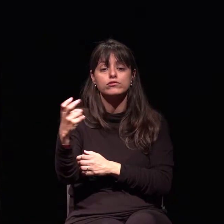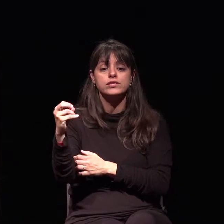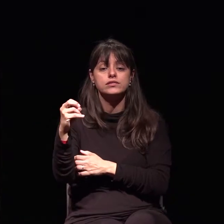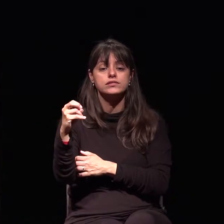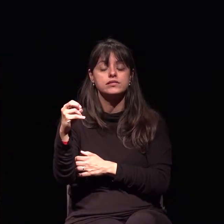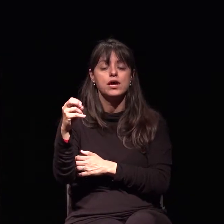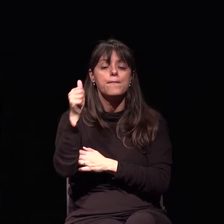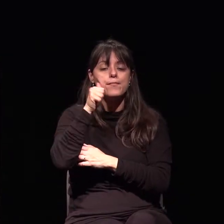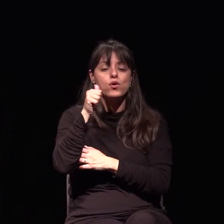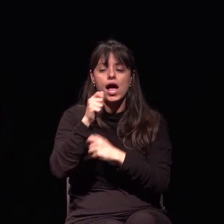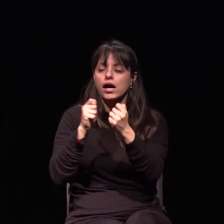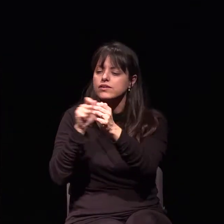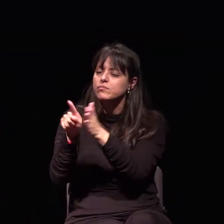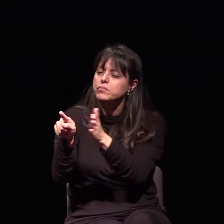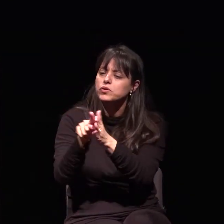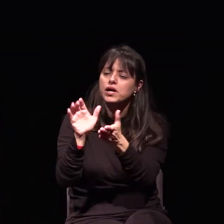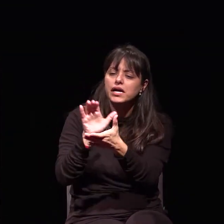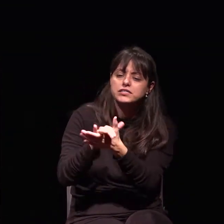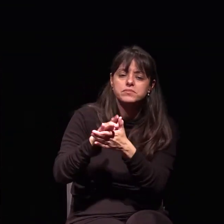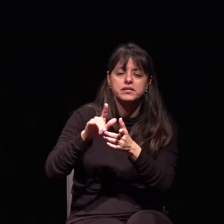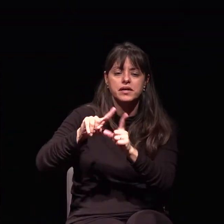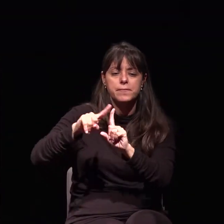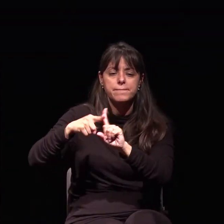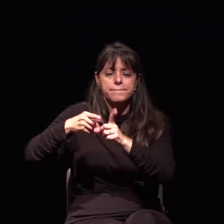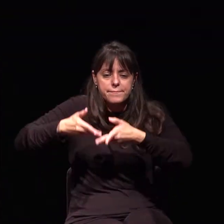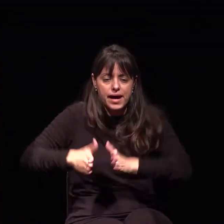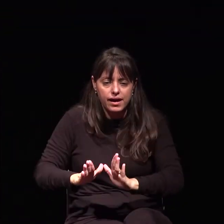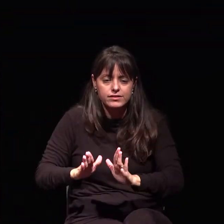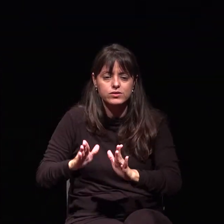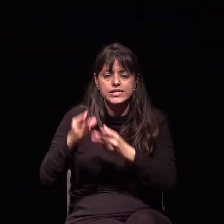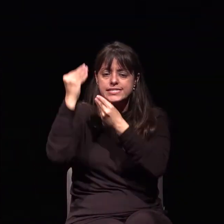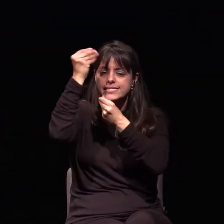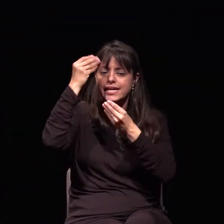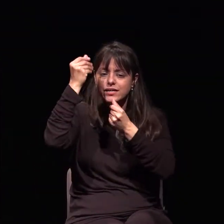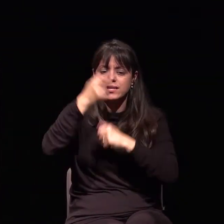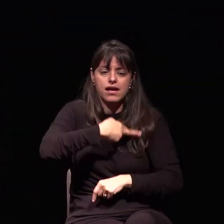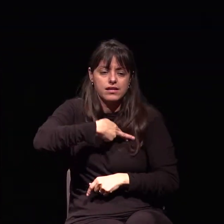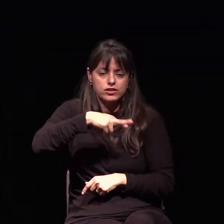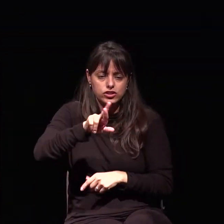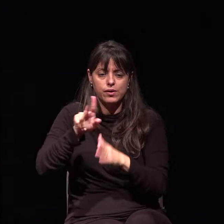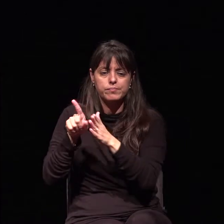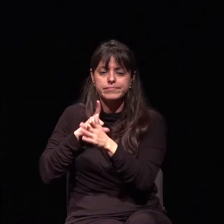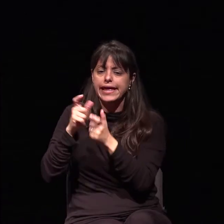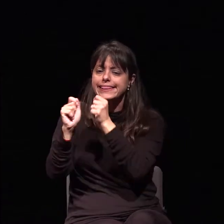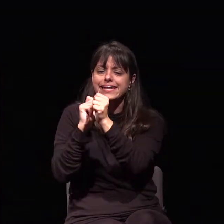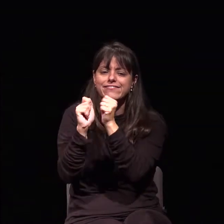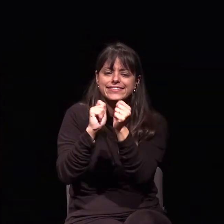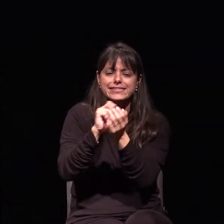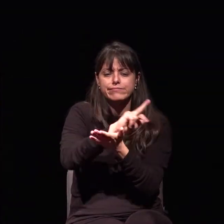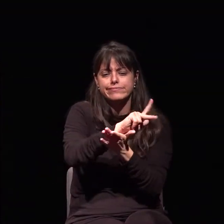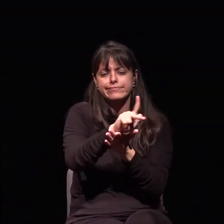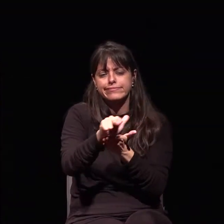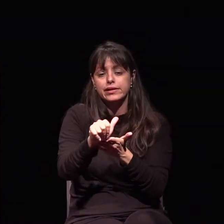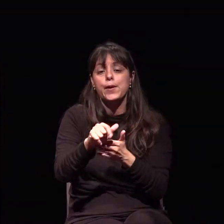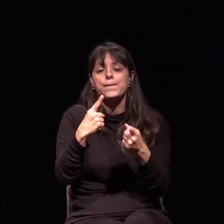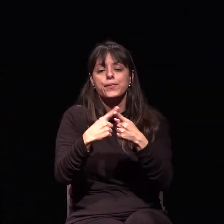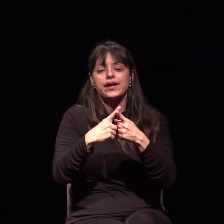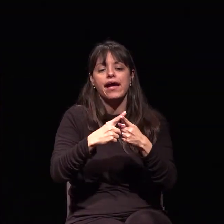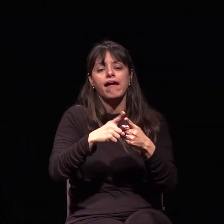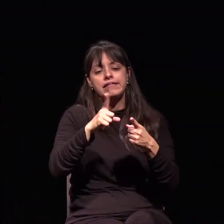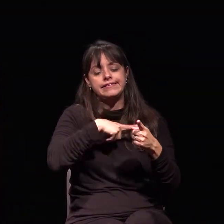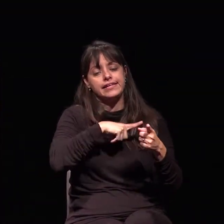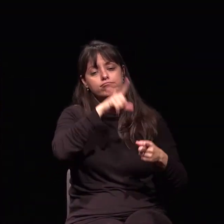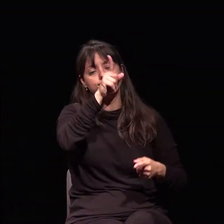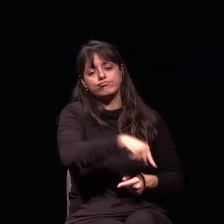sobre casamento, parto, maternidade, sexualidade e religiosidade. E o motivo da proibição total da revista